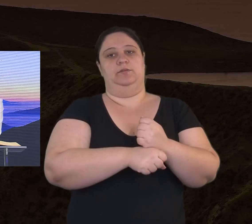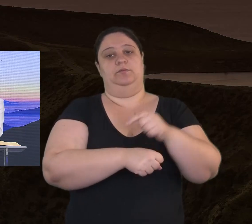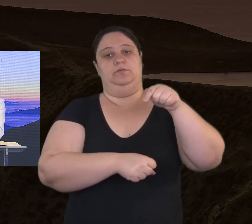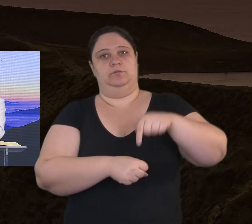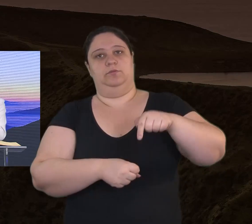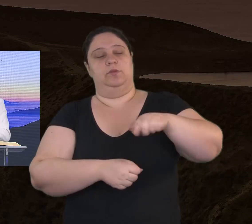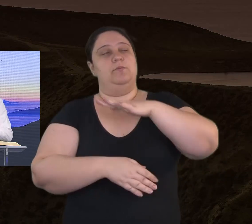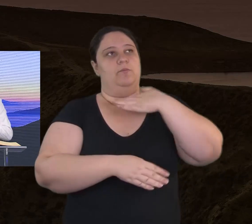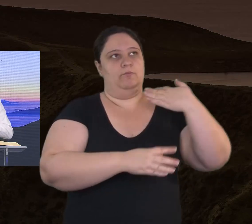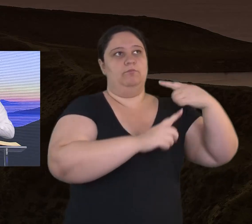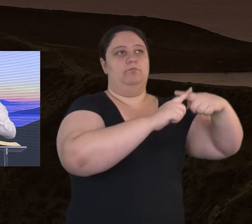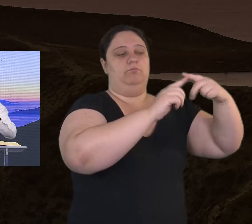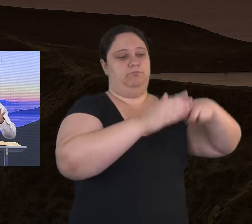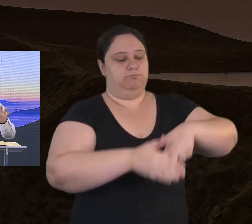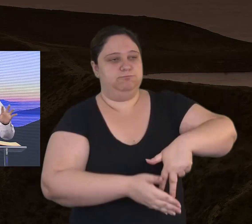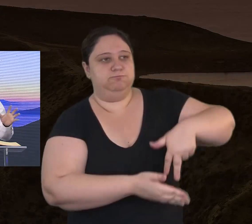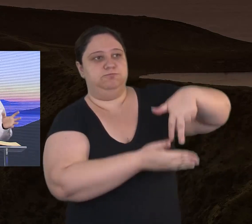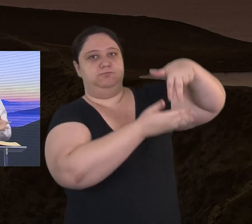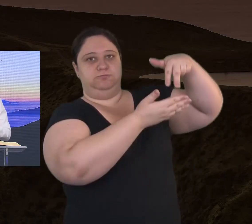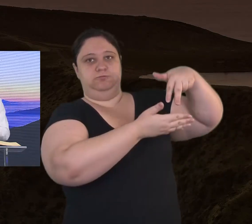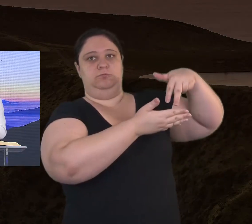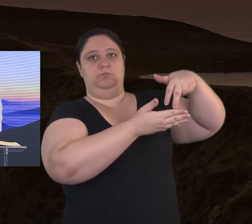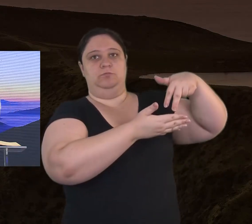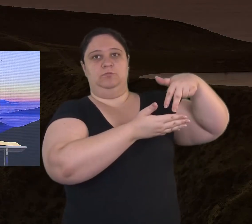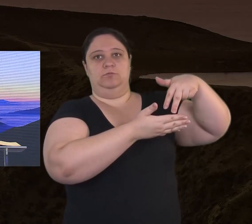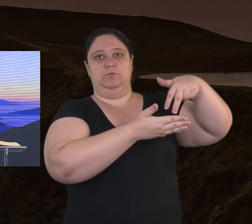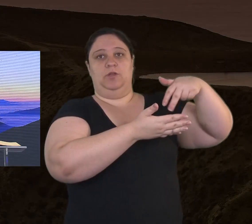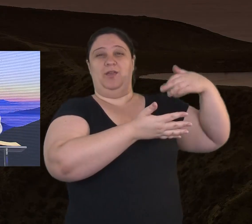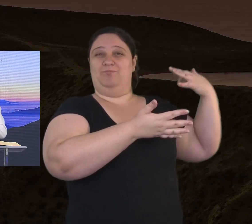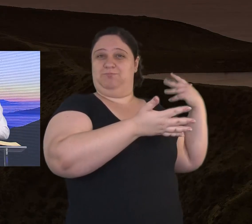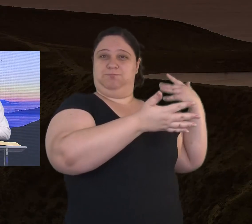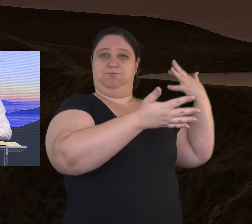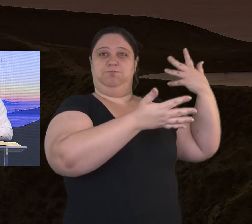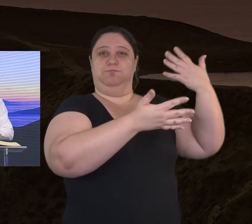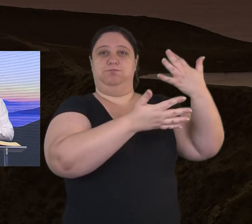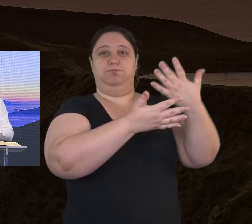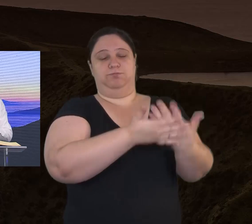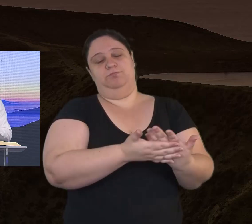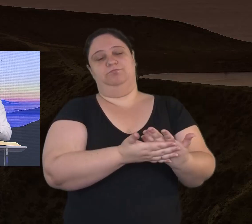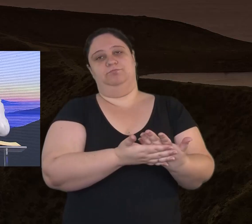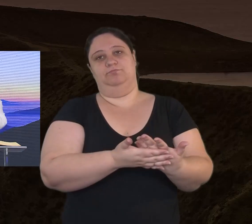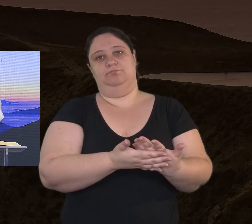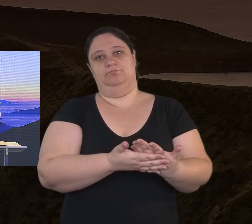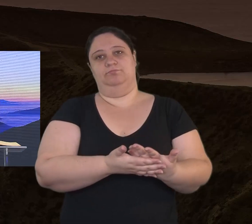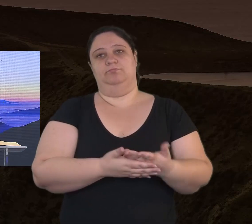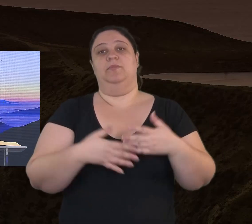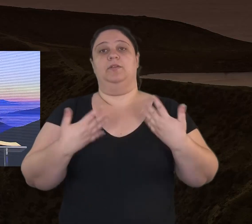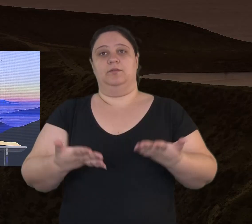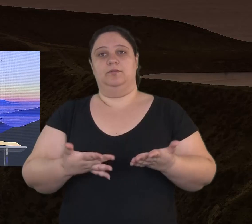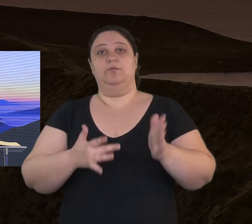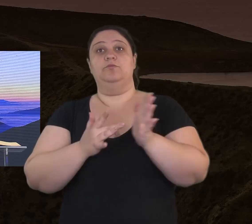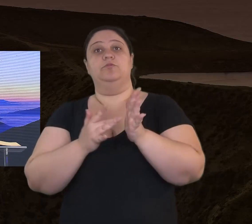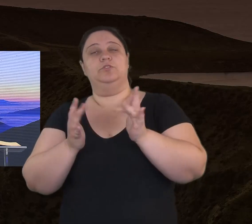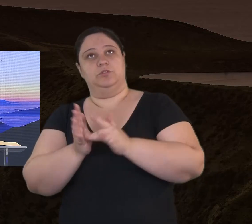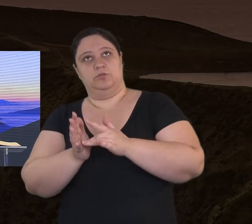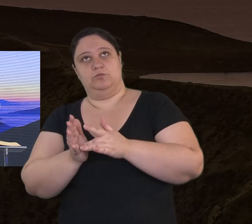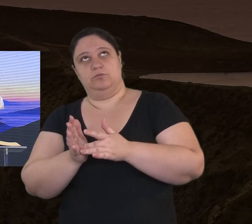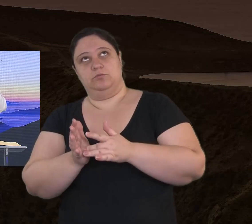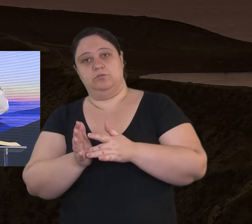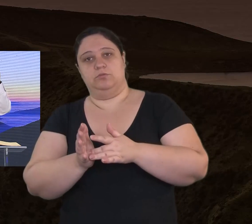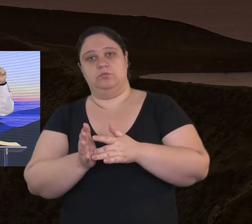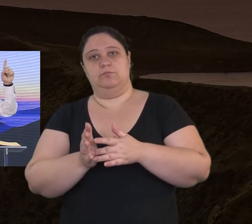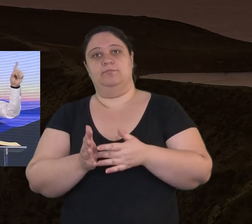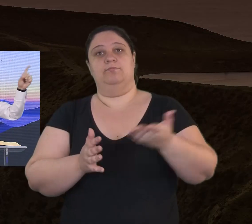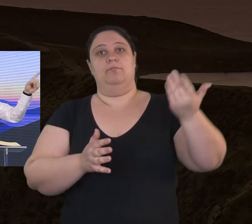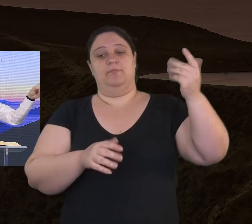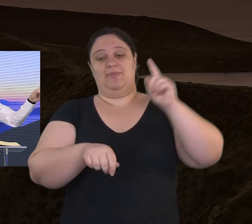redentora, sua ressurreição, tudo foi lançado na eternidade. Então, na eternidade, Jesus já